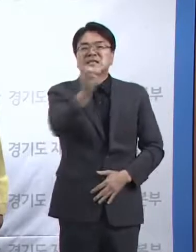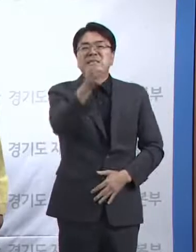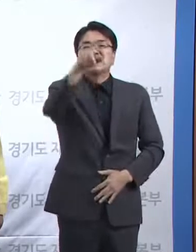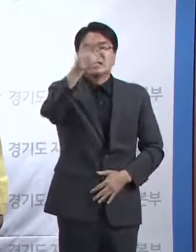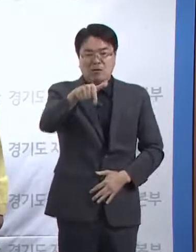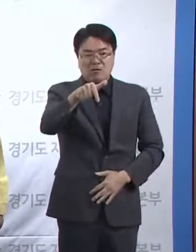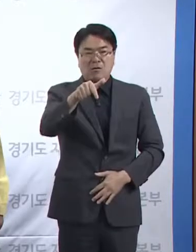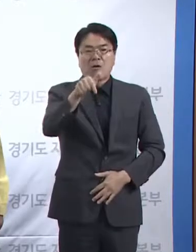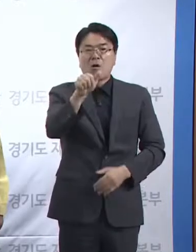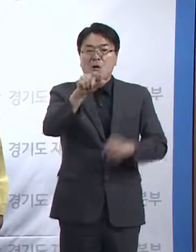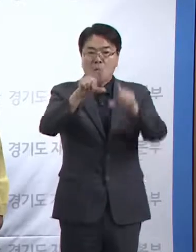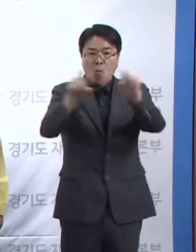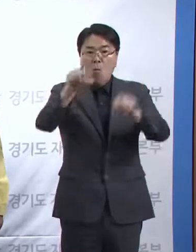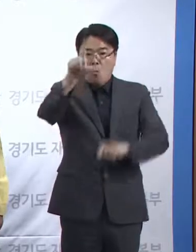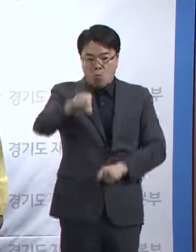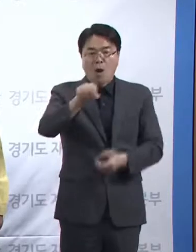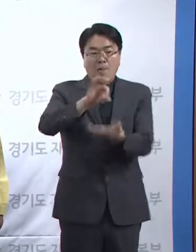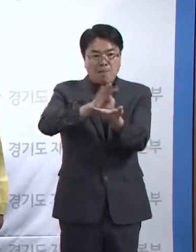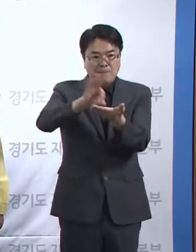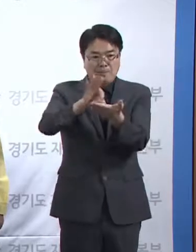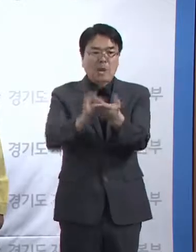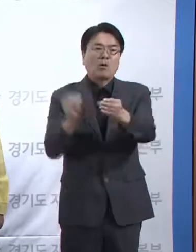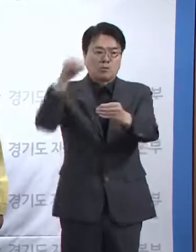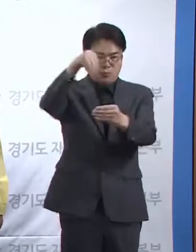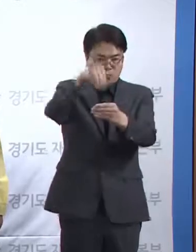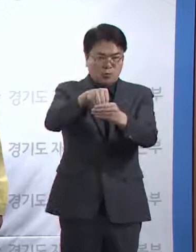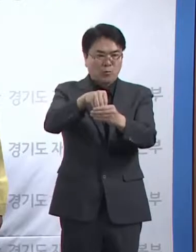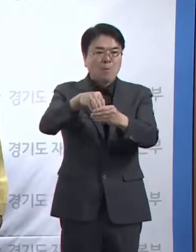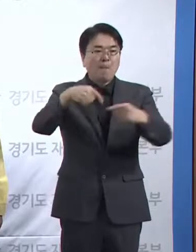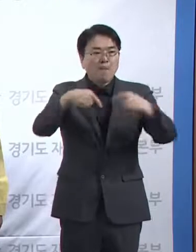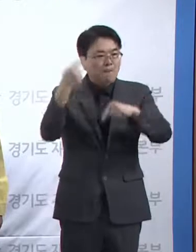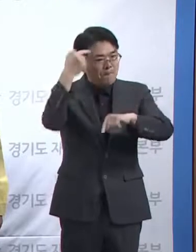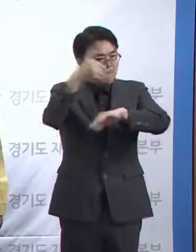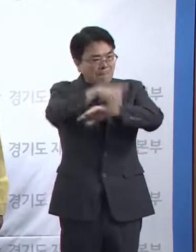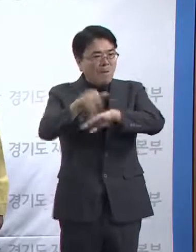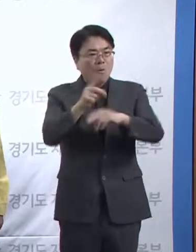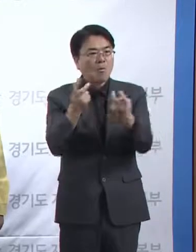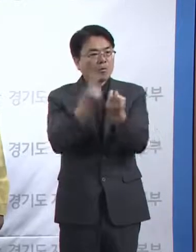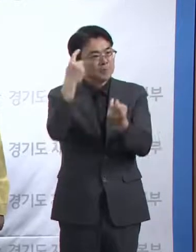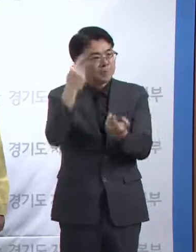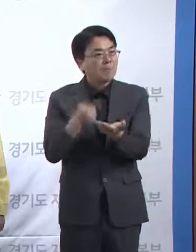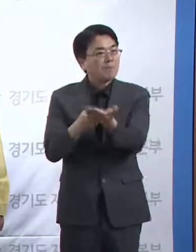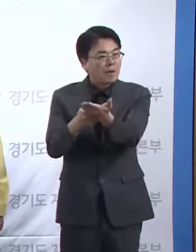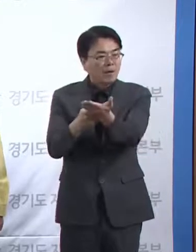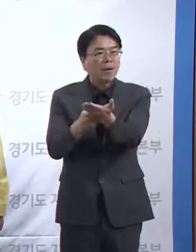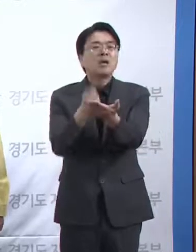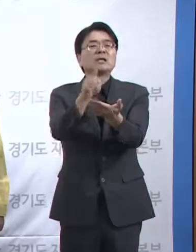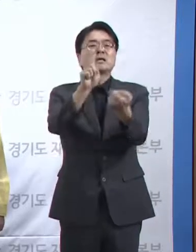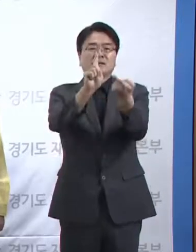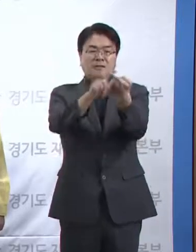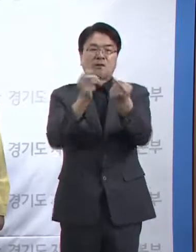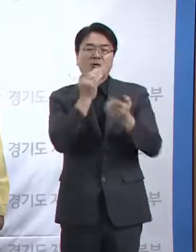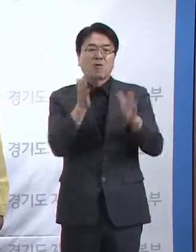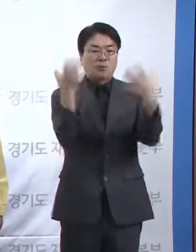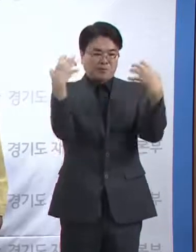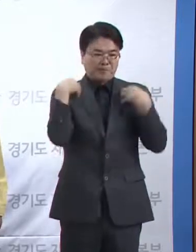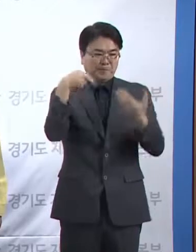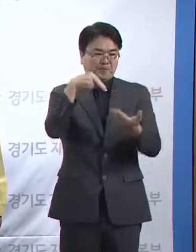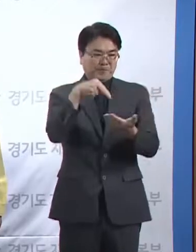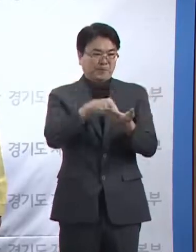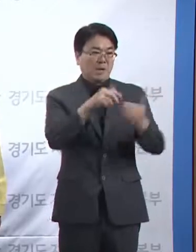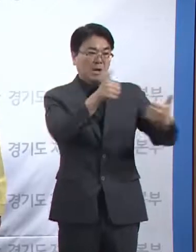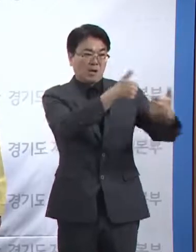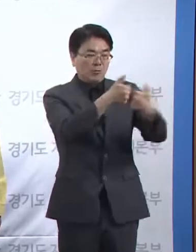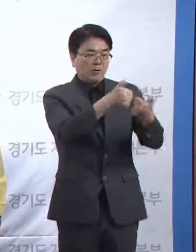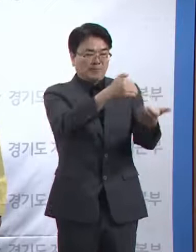인센티브를 활용한 경제 활성화 사업을 제안해 주셨습니다. 이에 경기도는 도의회의 제안을